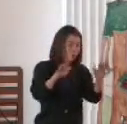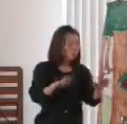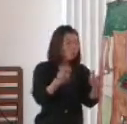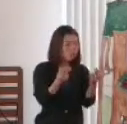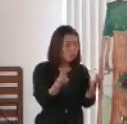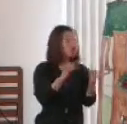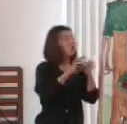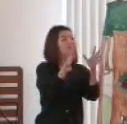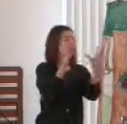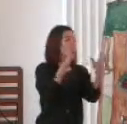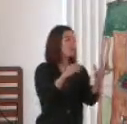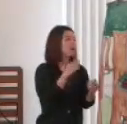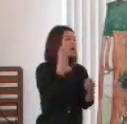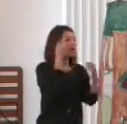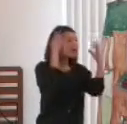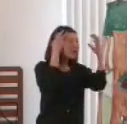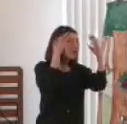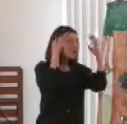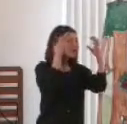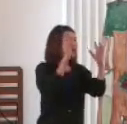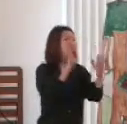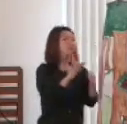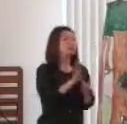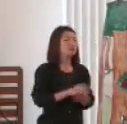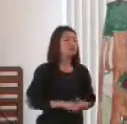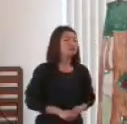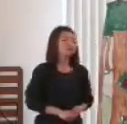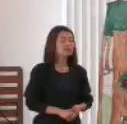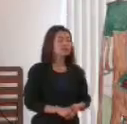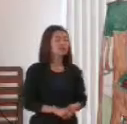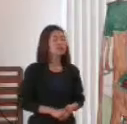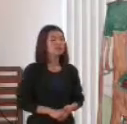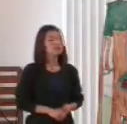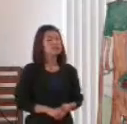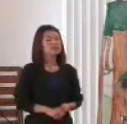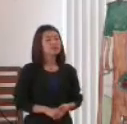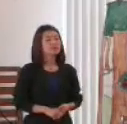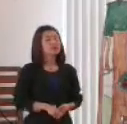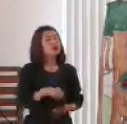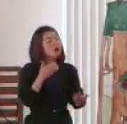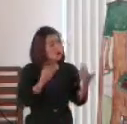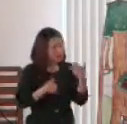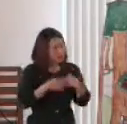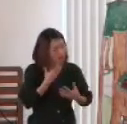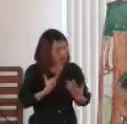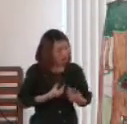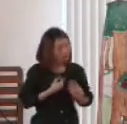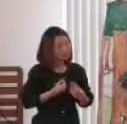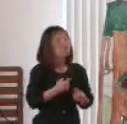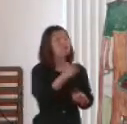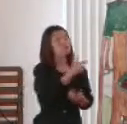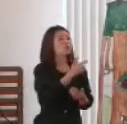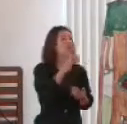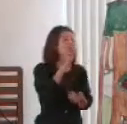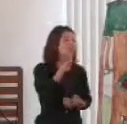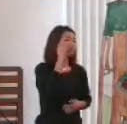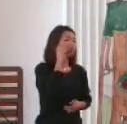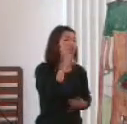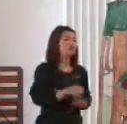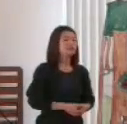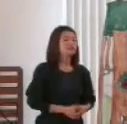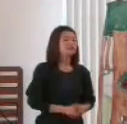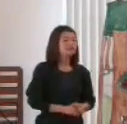思わぬことが起こって、びっくりしたり悲しんだり喜んだり、いろんなことがあったと思うんです